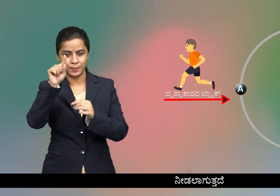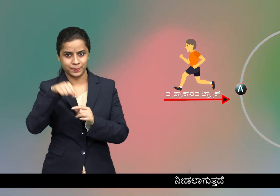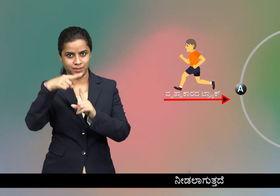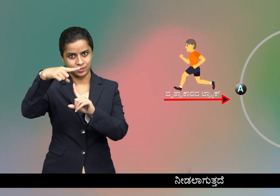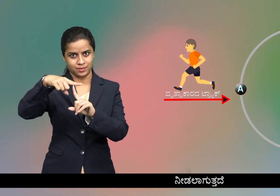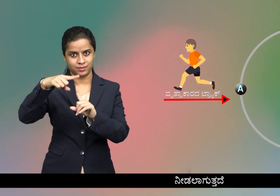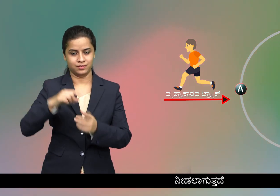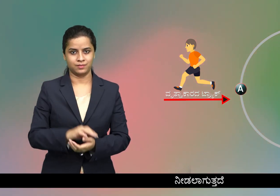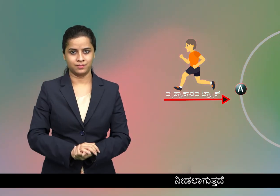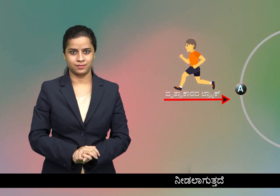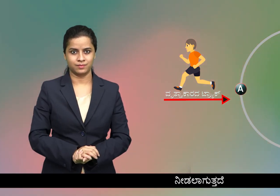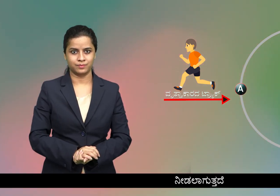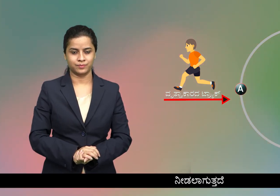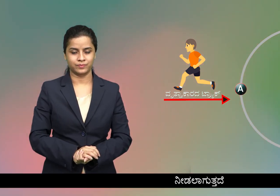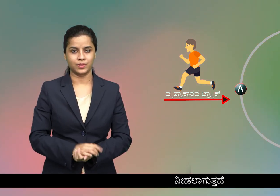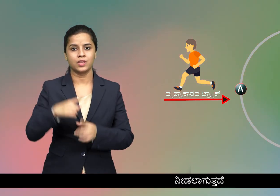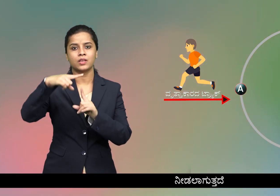v is equal to 2πr divided by t.